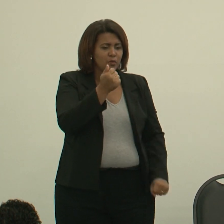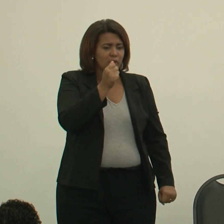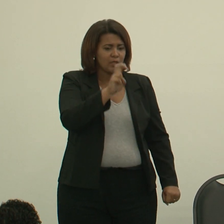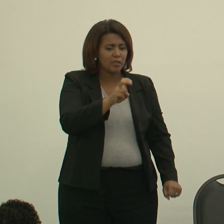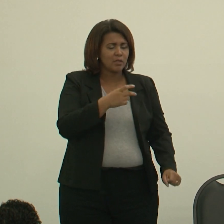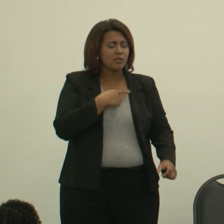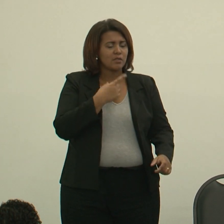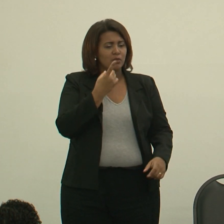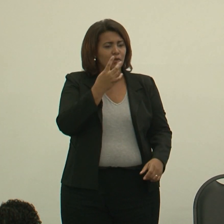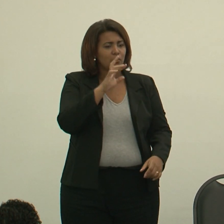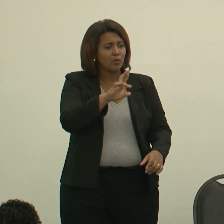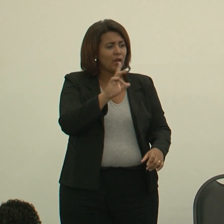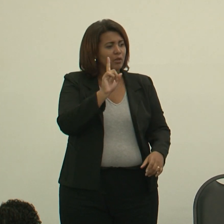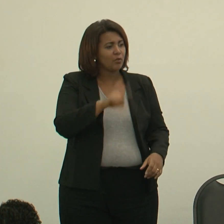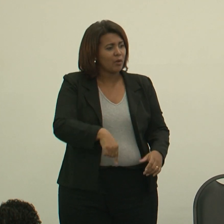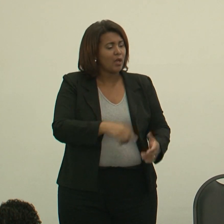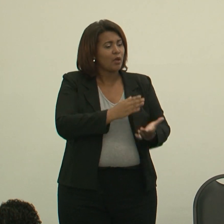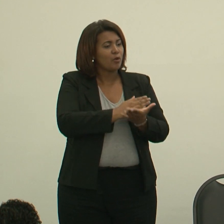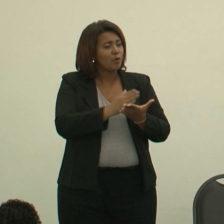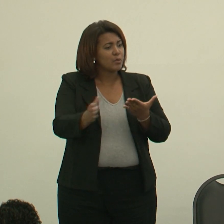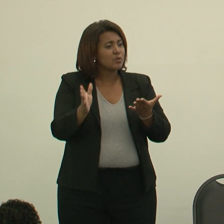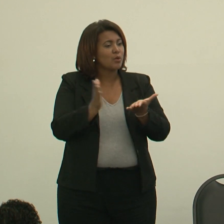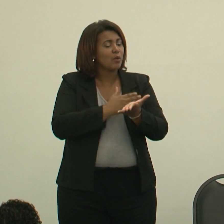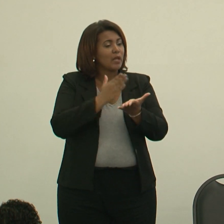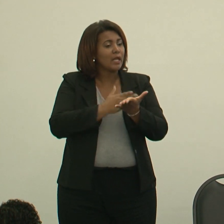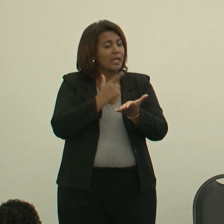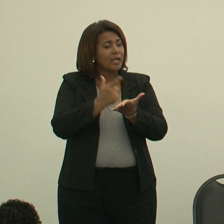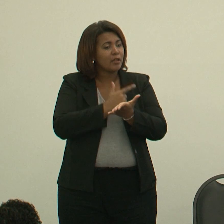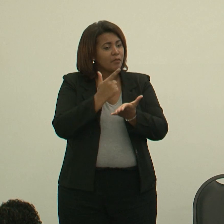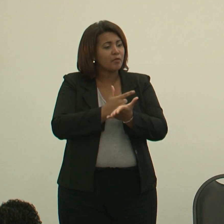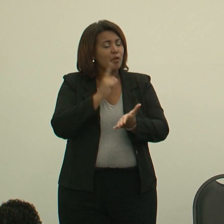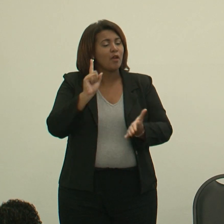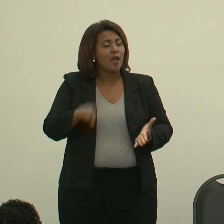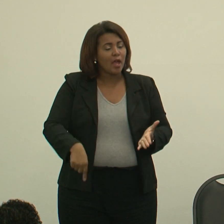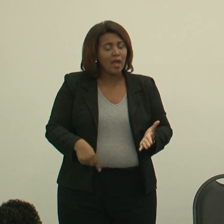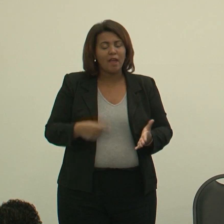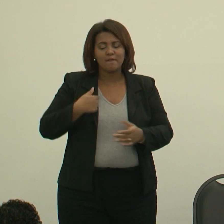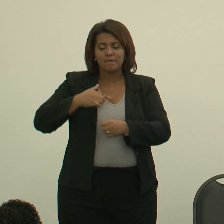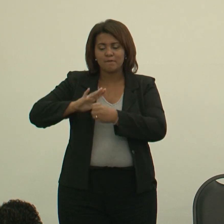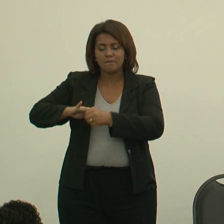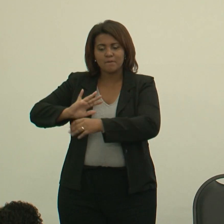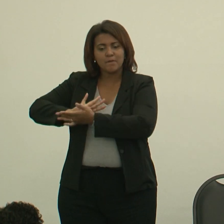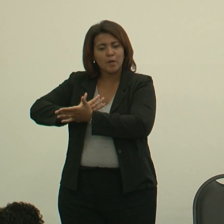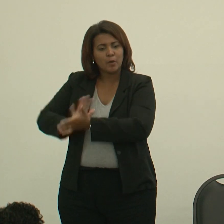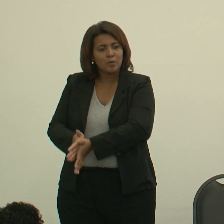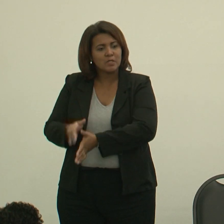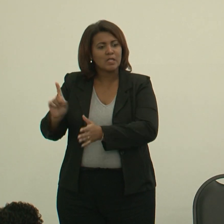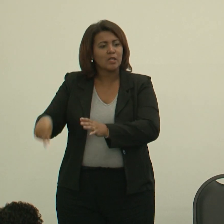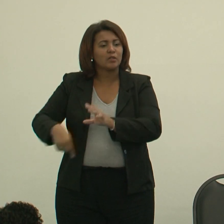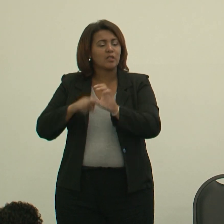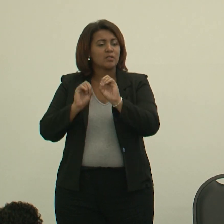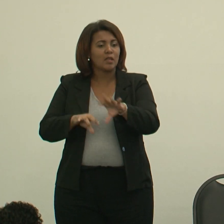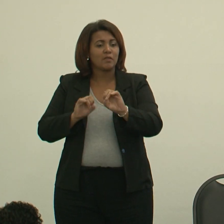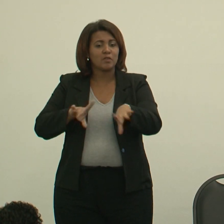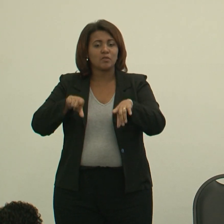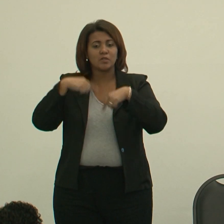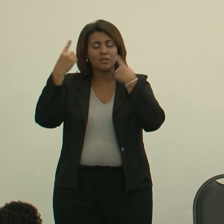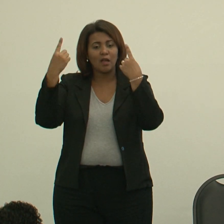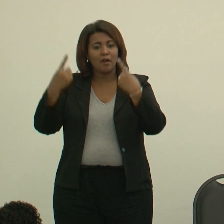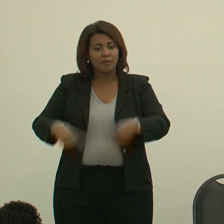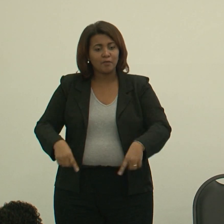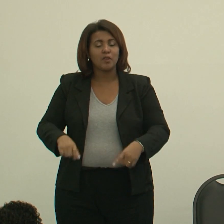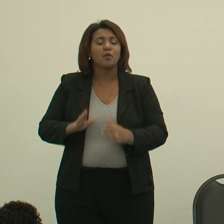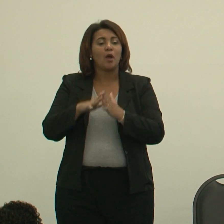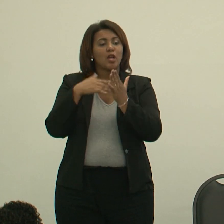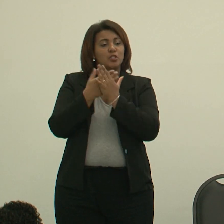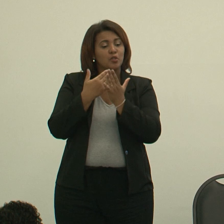pesquisa de doutorado deu origem a esse livro que foi publicado este ano, que é Preconceito e Educação, Desafios à Escolarização de Surdos no Século